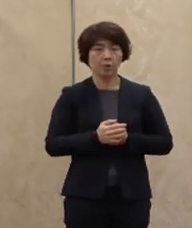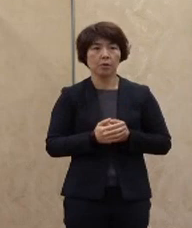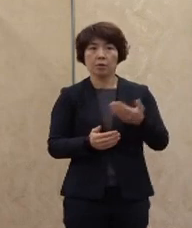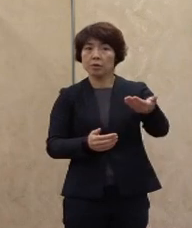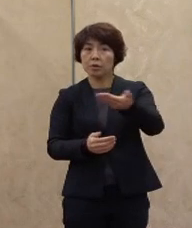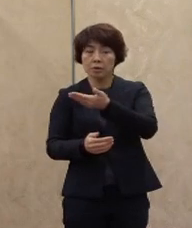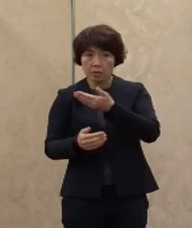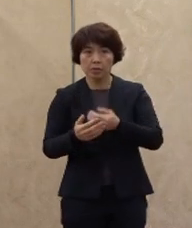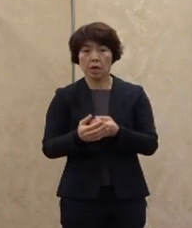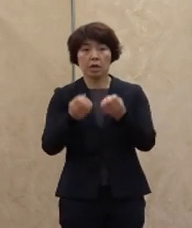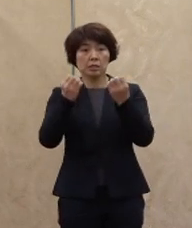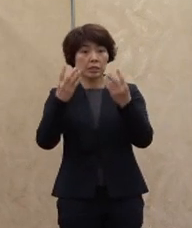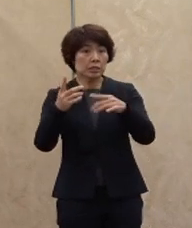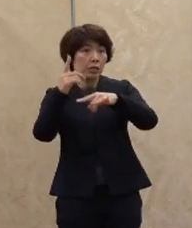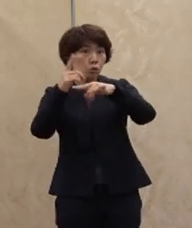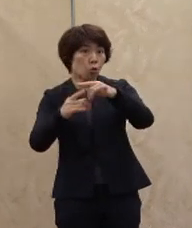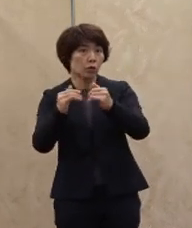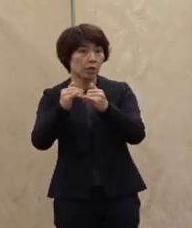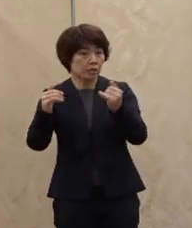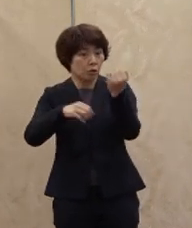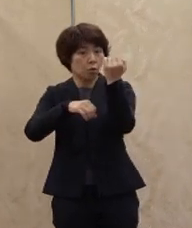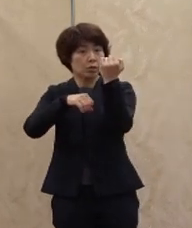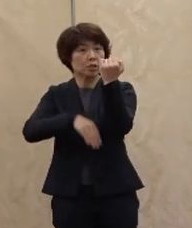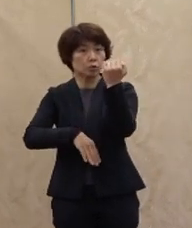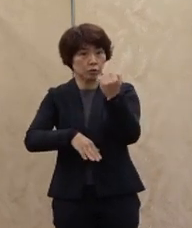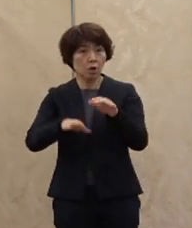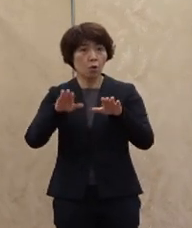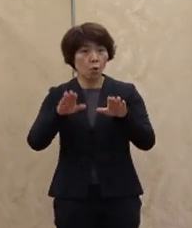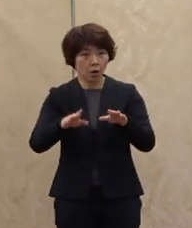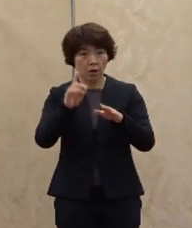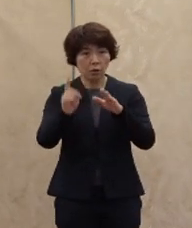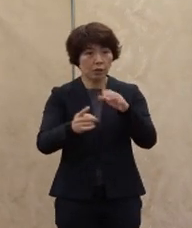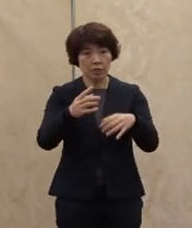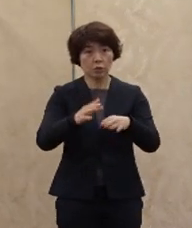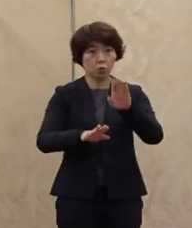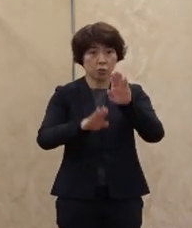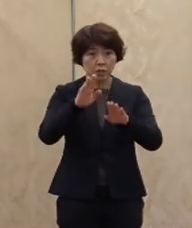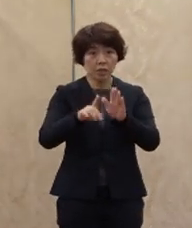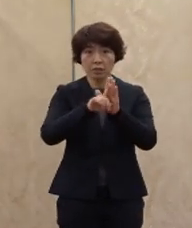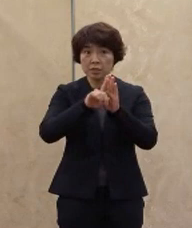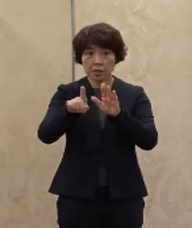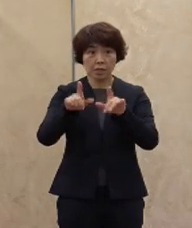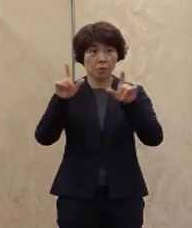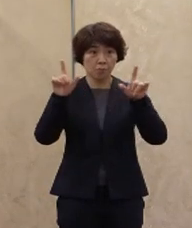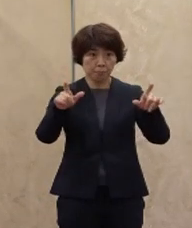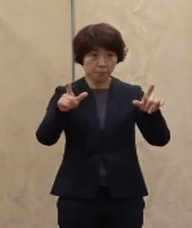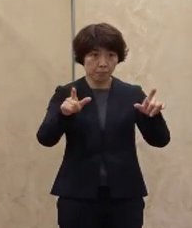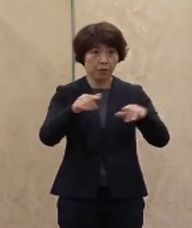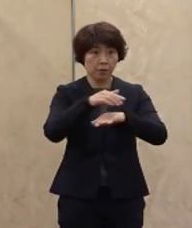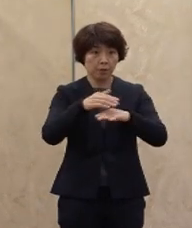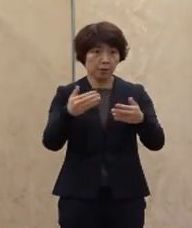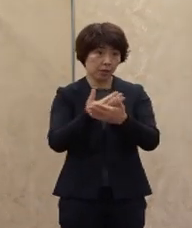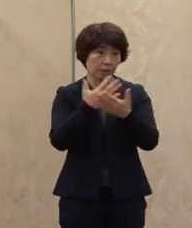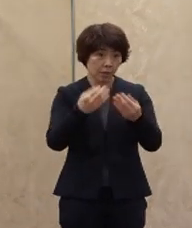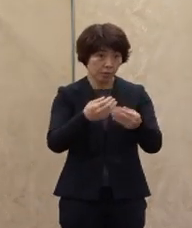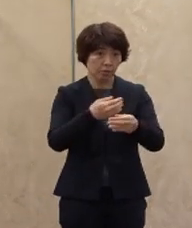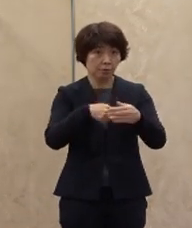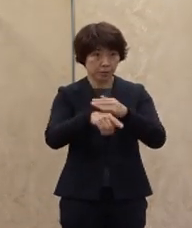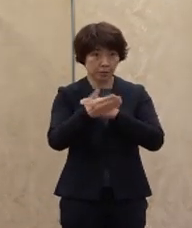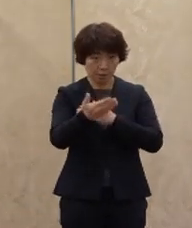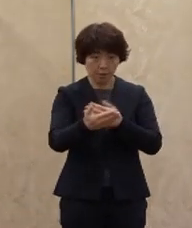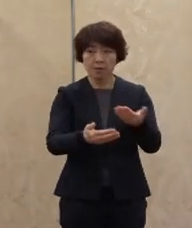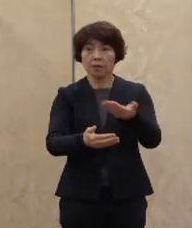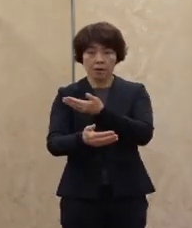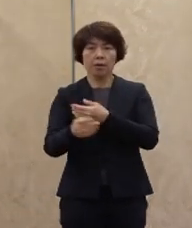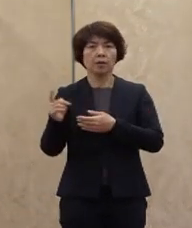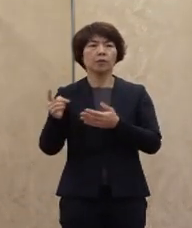陽性者を基準に今回の緊急事態宣言発出をご判断されたということでよろしいでしょうか。 そうです。でそ